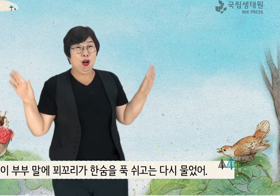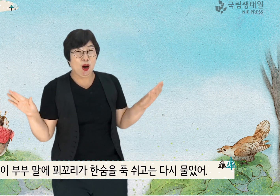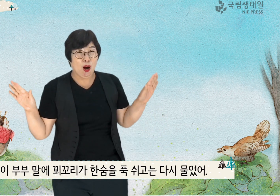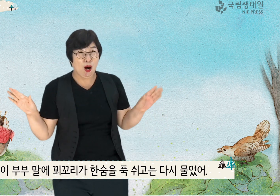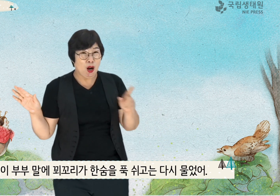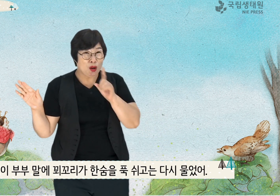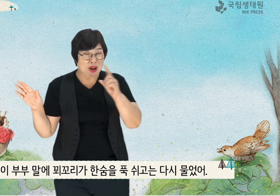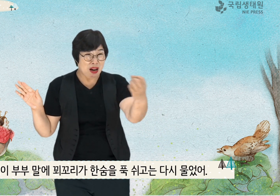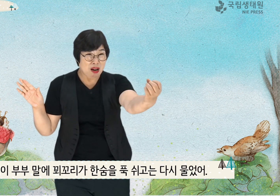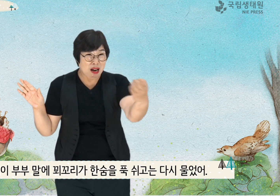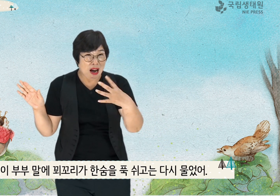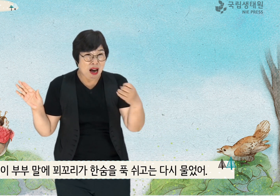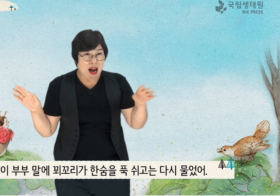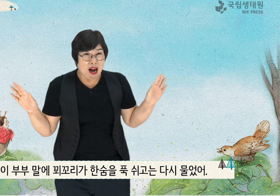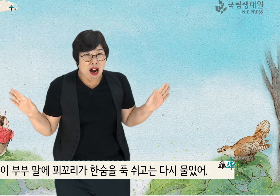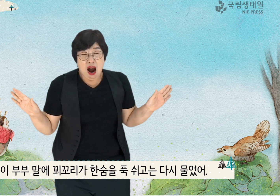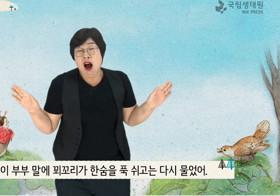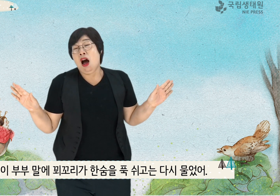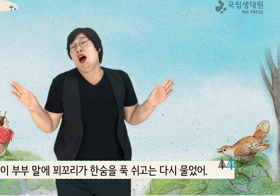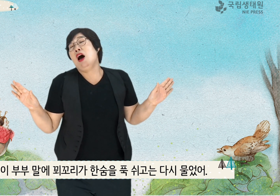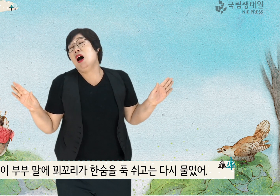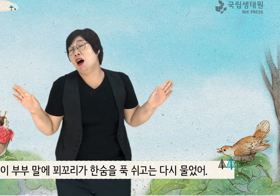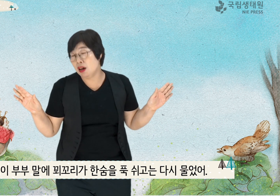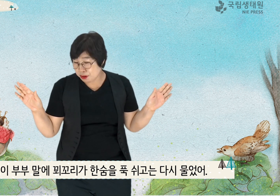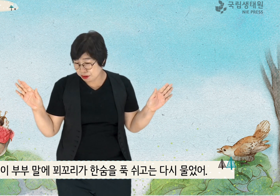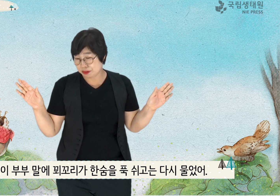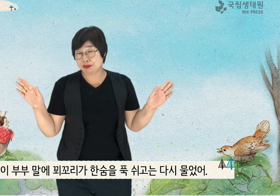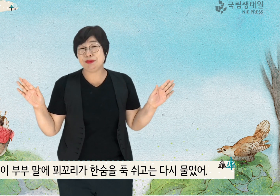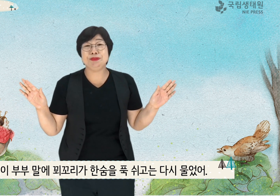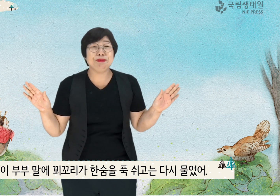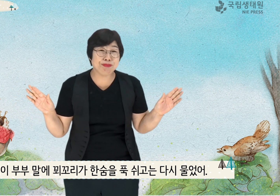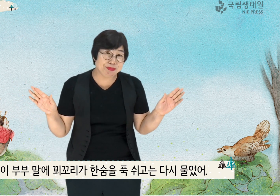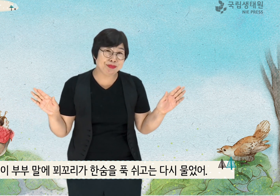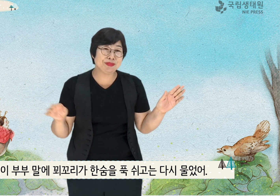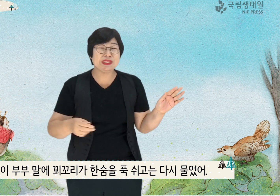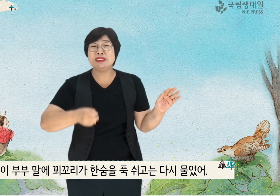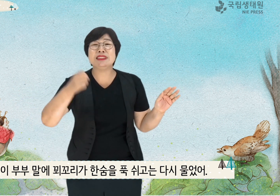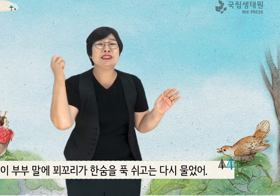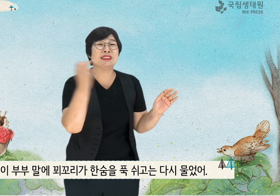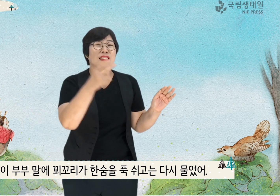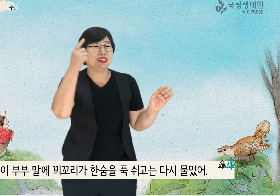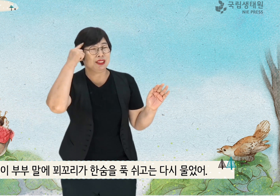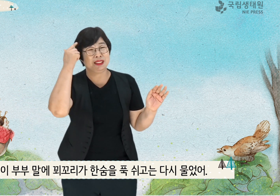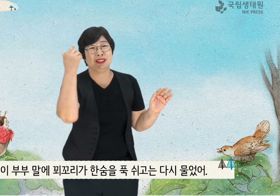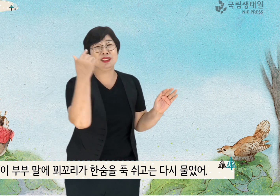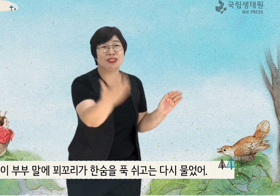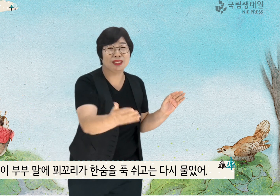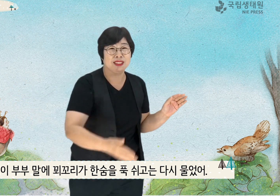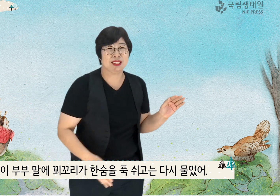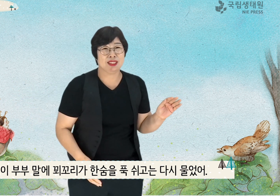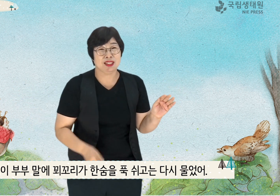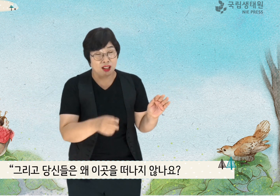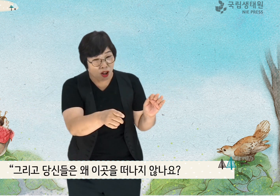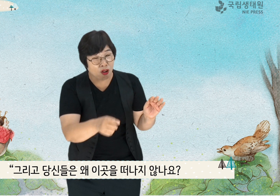달팽이 부부 말에 꾀꼬리가 한숨을 푹 쉬고는 다시 물었어.